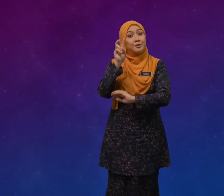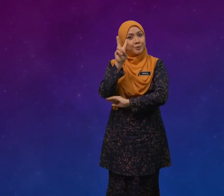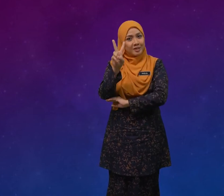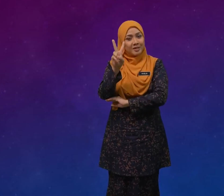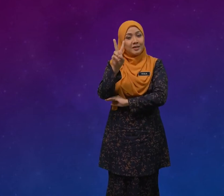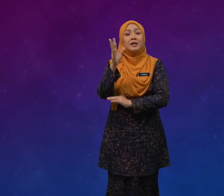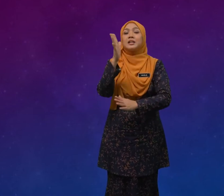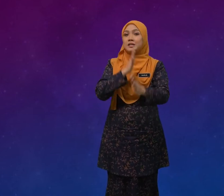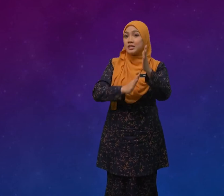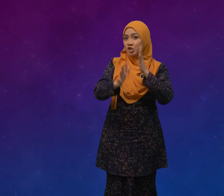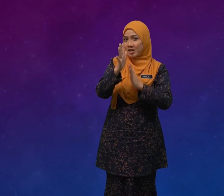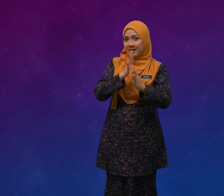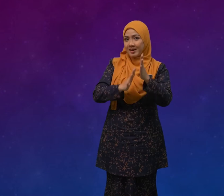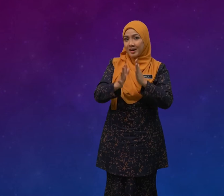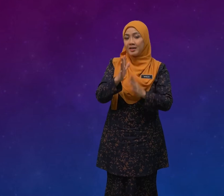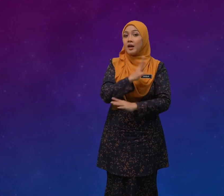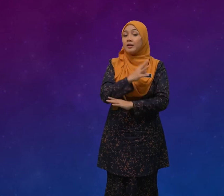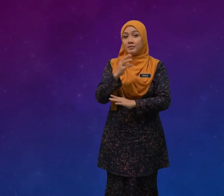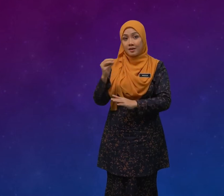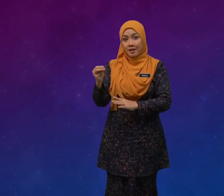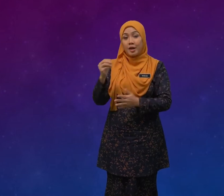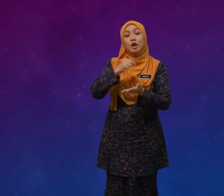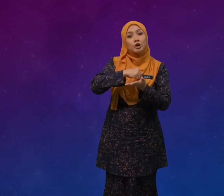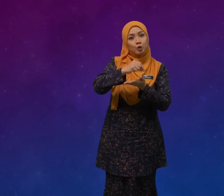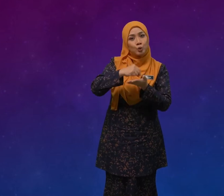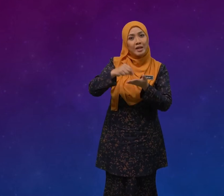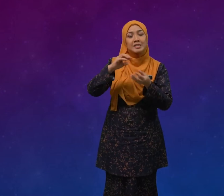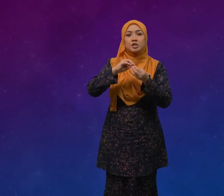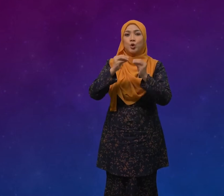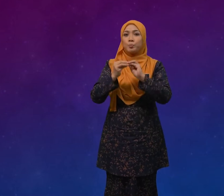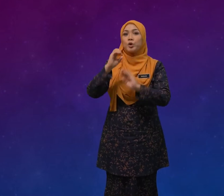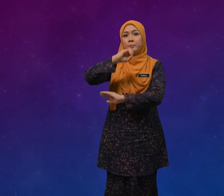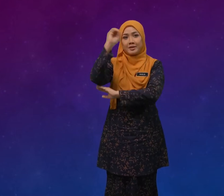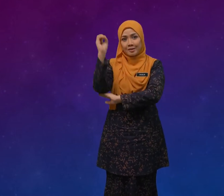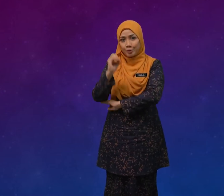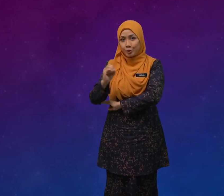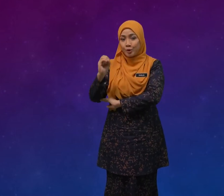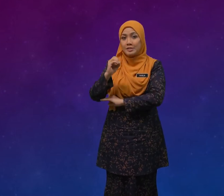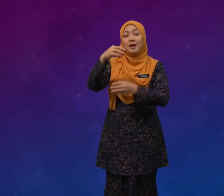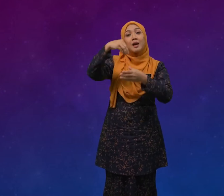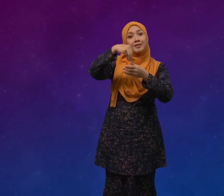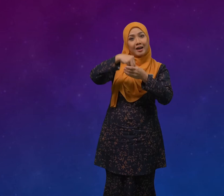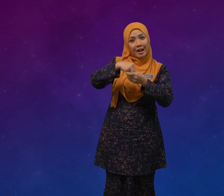Kedua, isyarat dan tulis nombor peratus